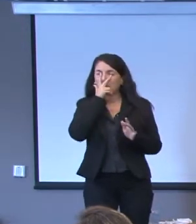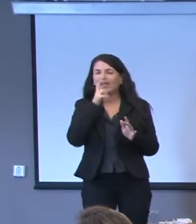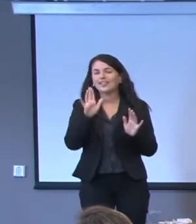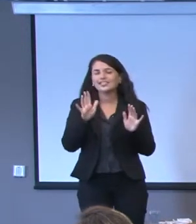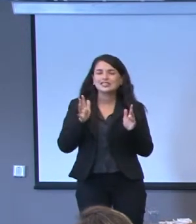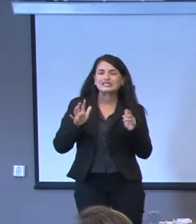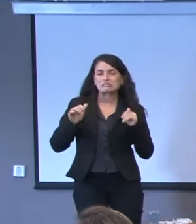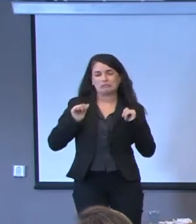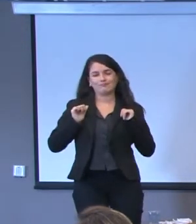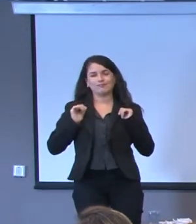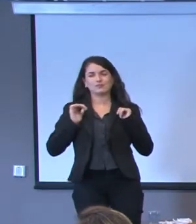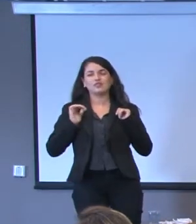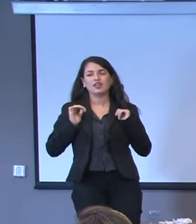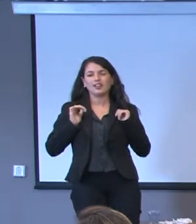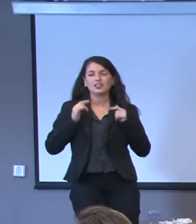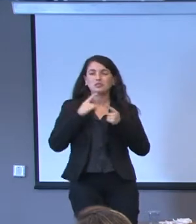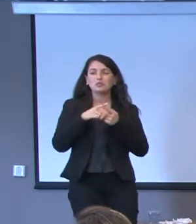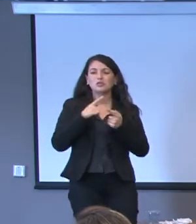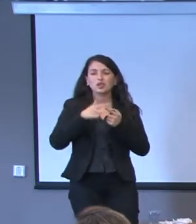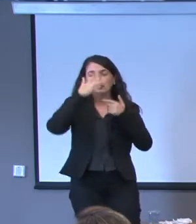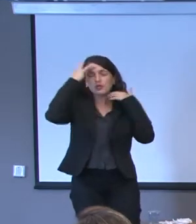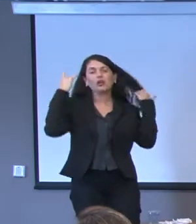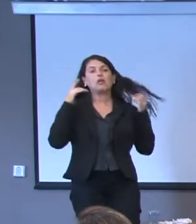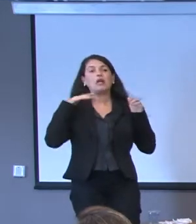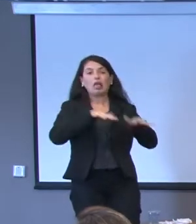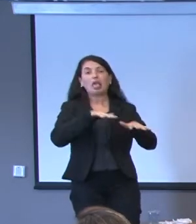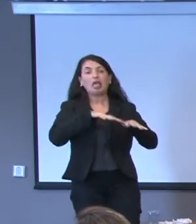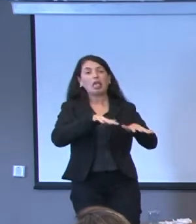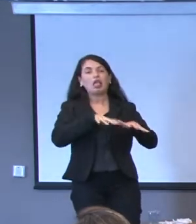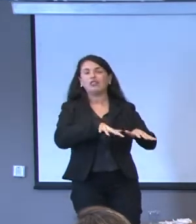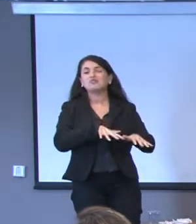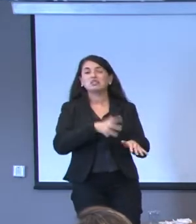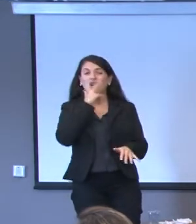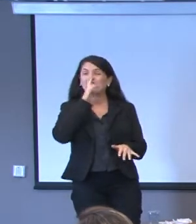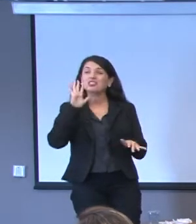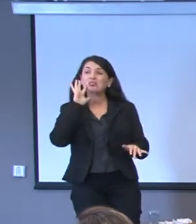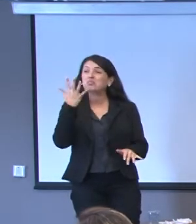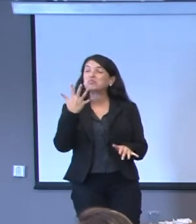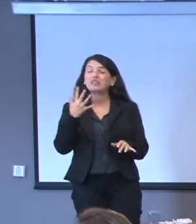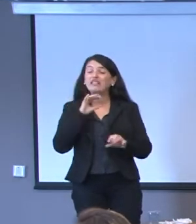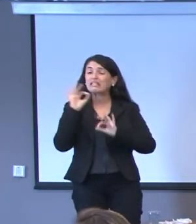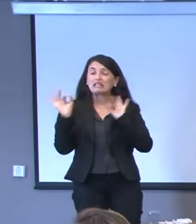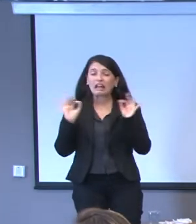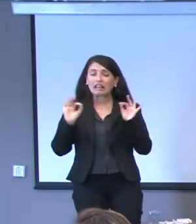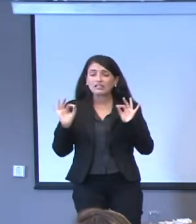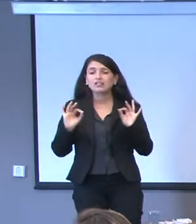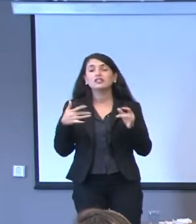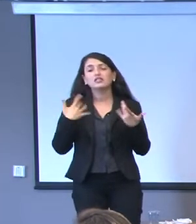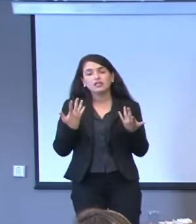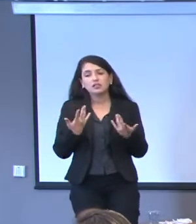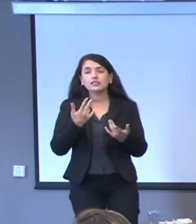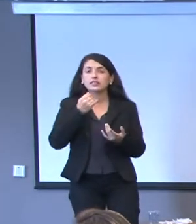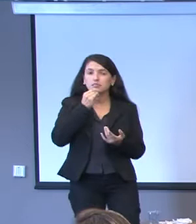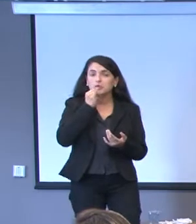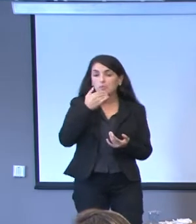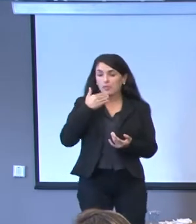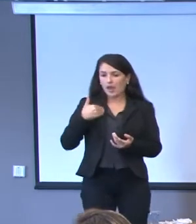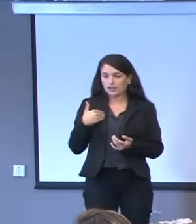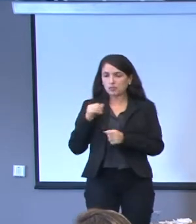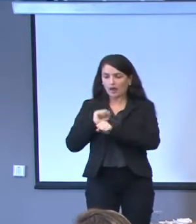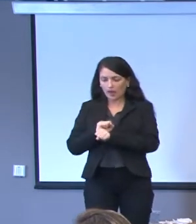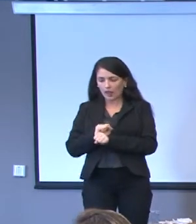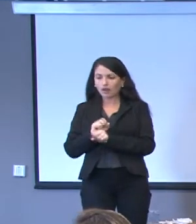acomodada, porque eu acho que fazem muito e não acontece nada. Então, assim, quando me pedem que eu tenho que parar, eu paro. Mas,